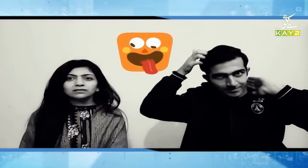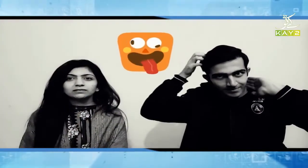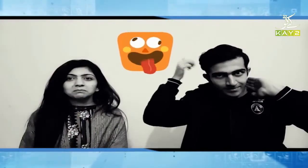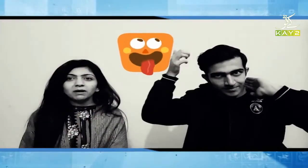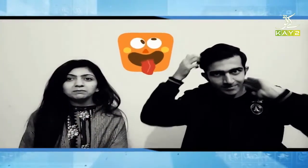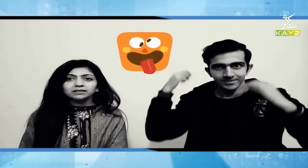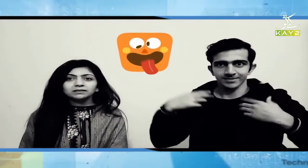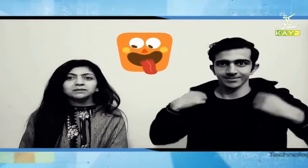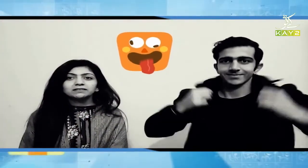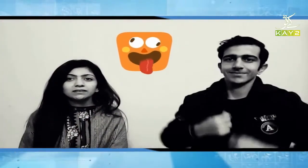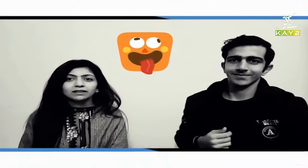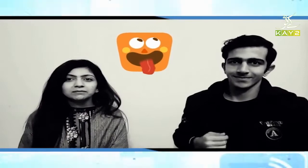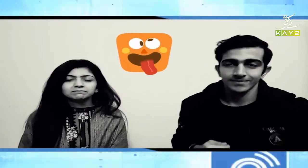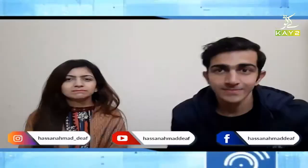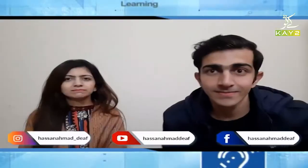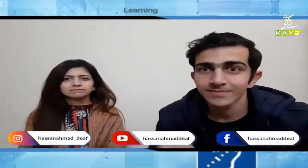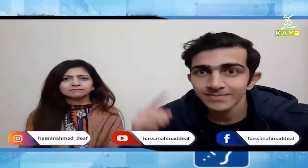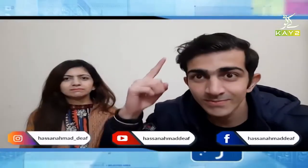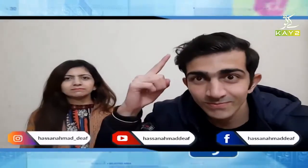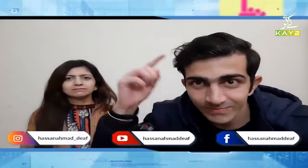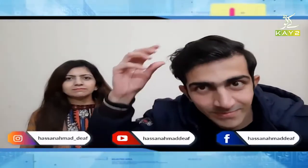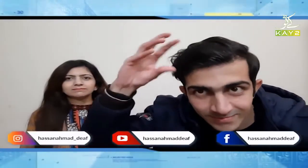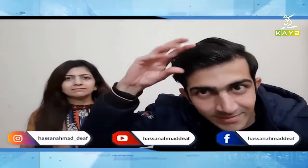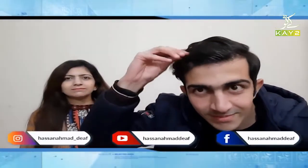तो बाल बनाने में इतना टाइम।